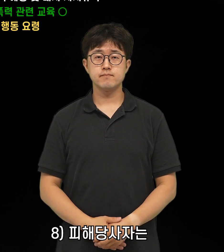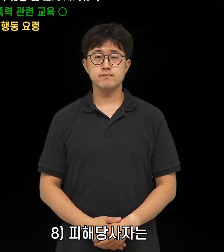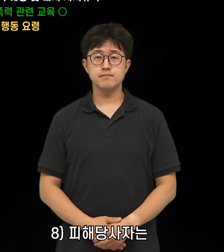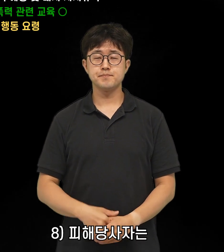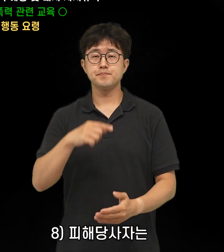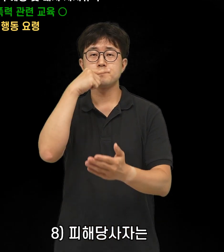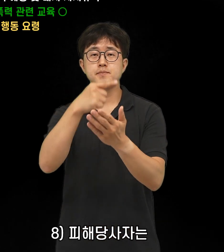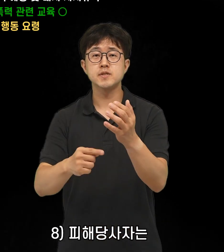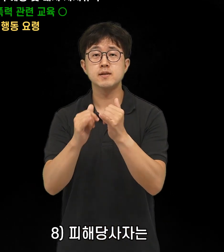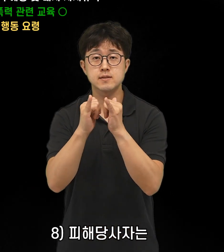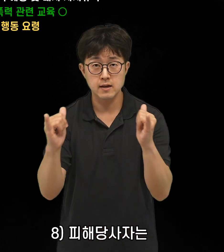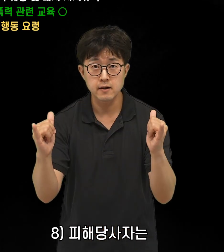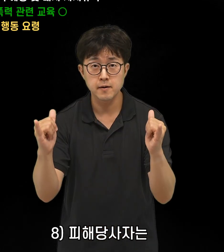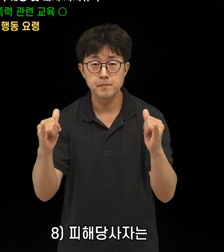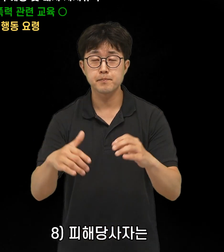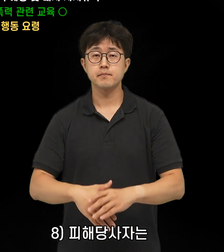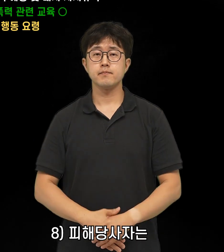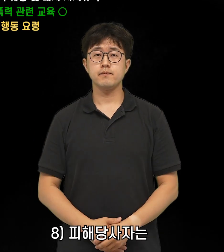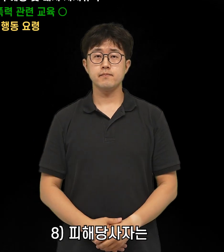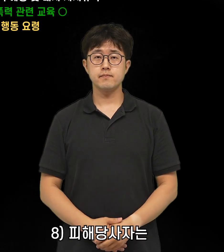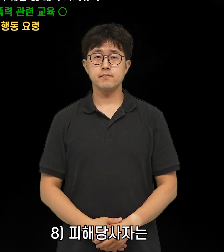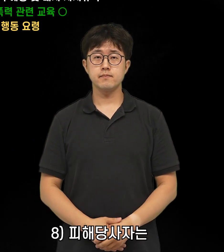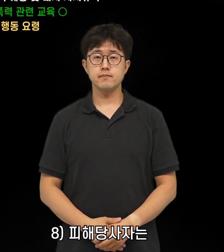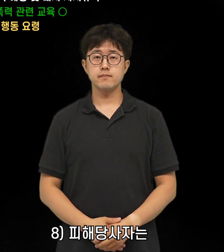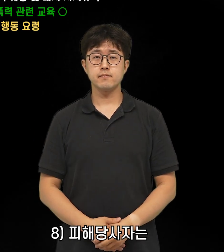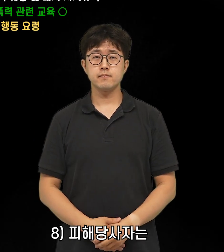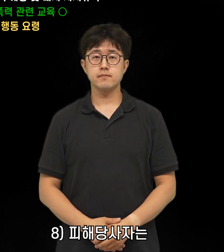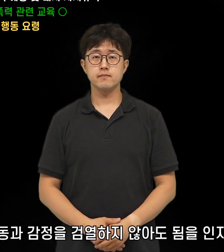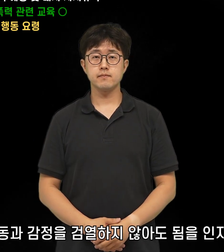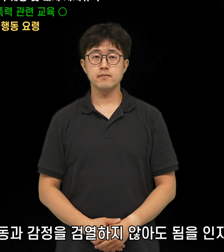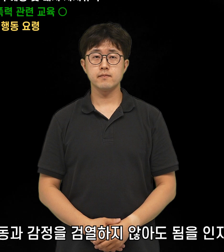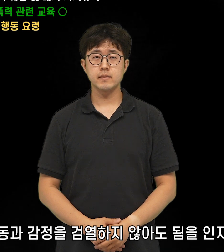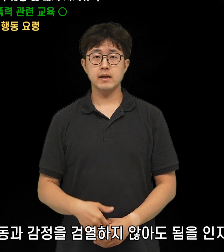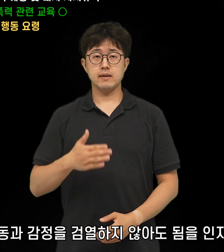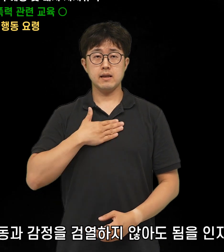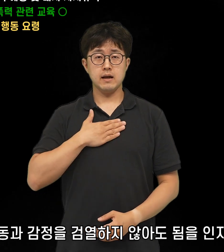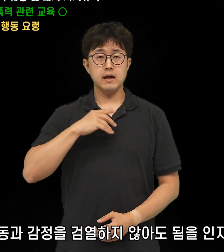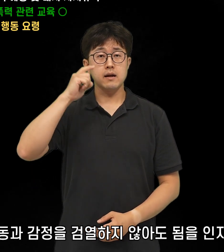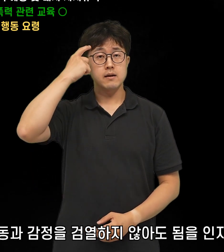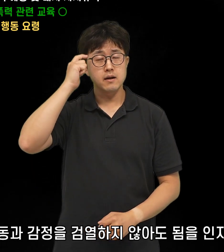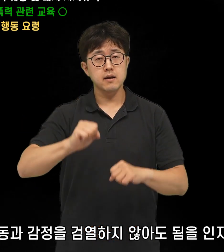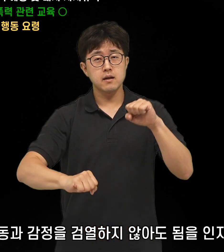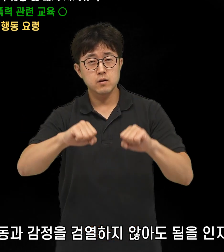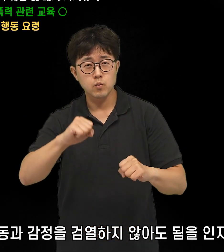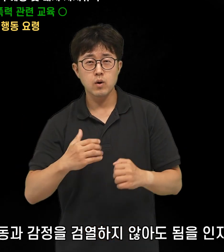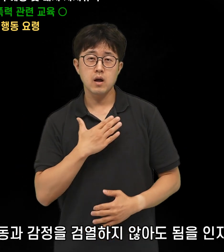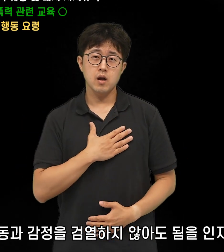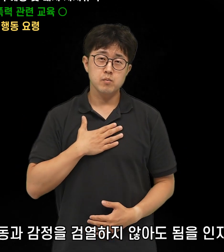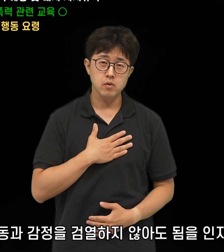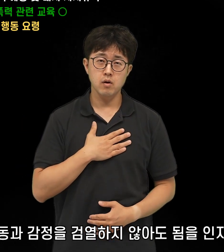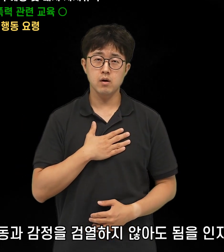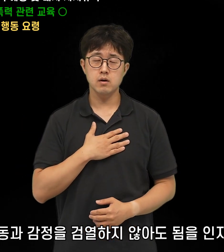8. 피해 당사자는 자신의 행동과 감정을 검열하지 않아도 됨을